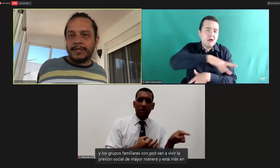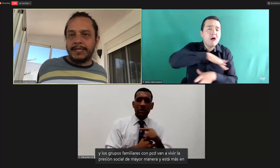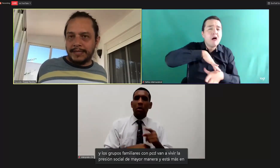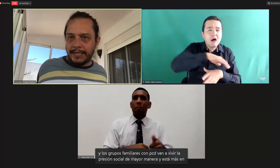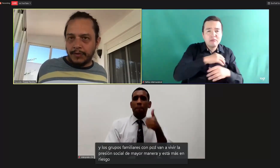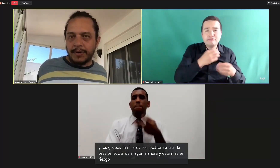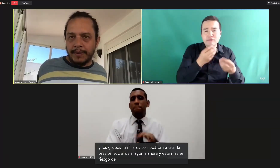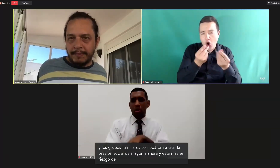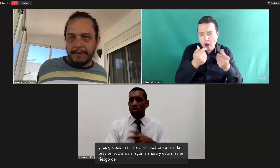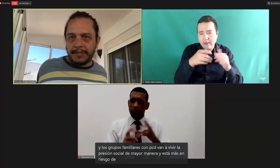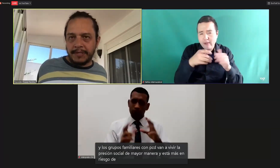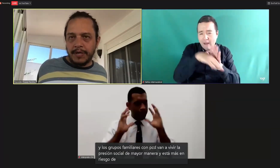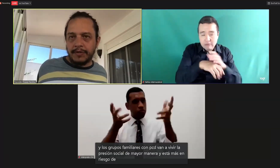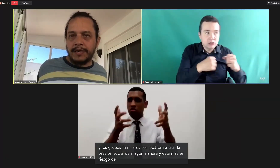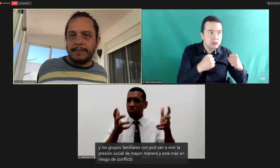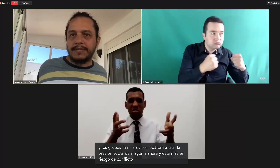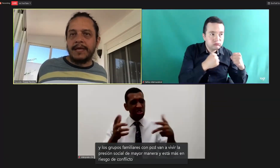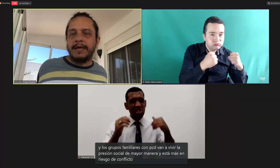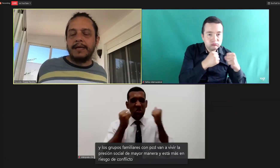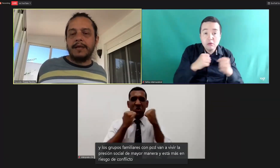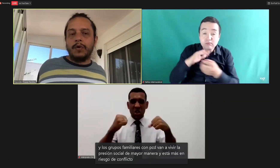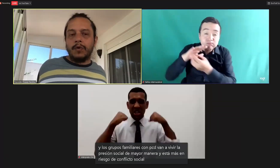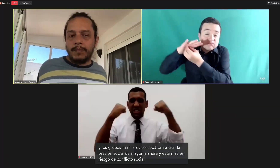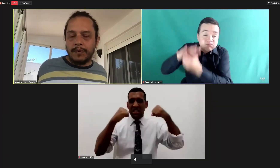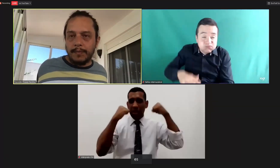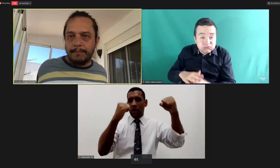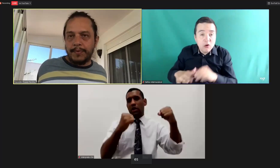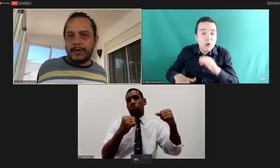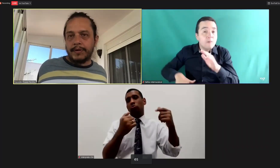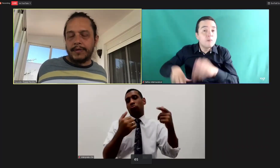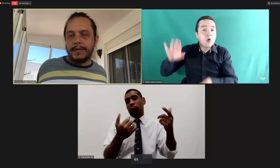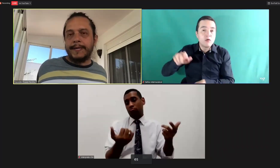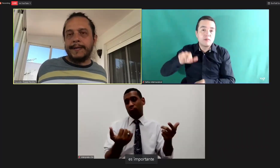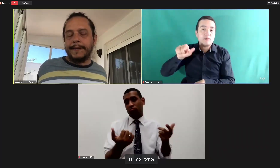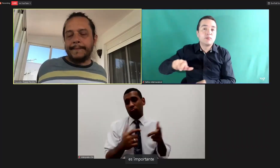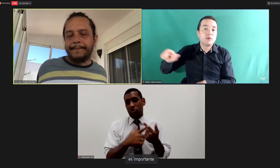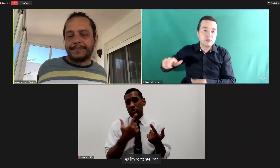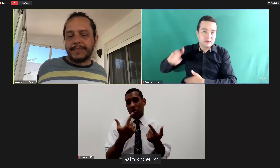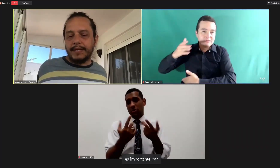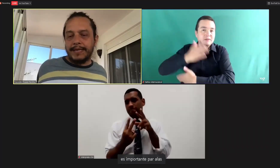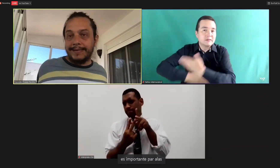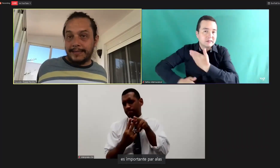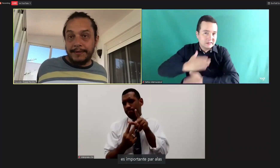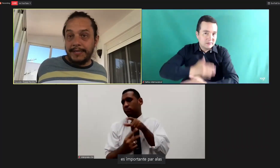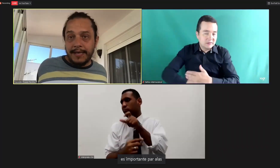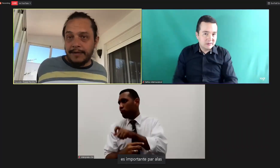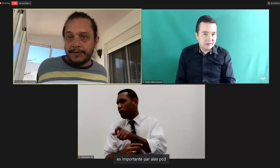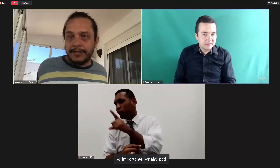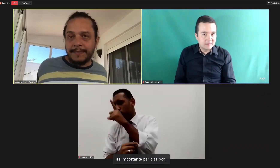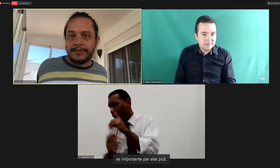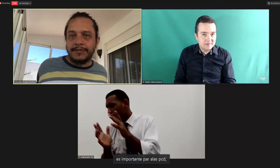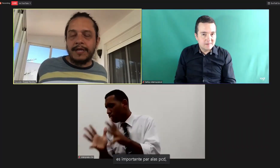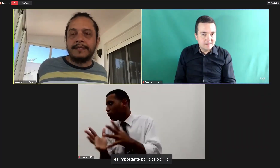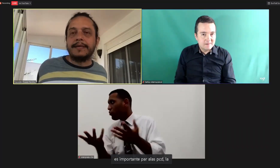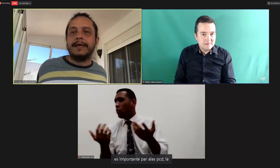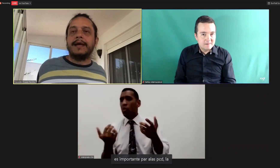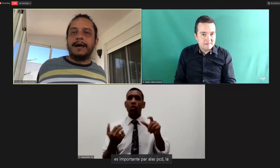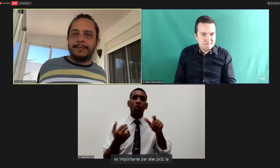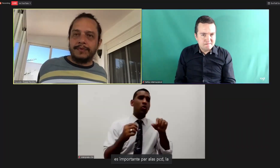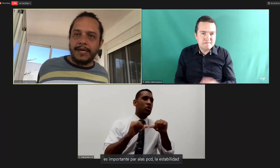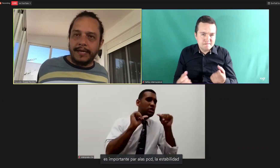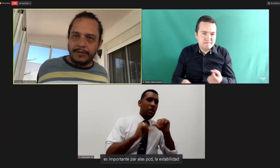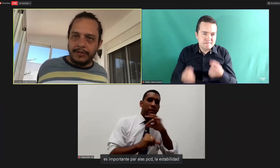muy importante, tanto por las propias personas con discapacidad como por la estabilidad de los sistemas